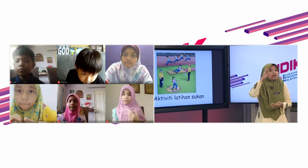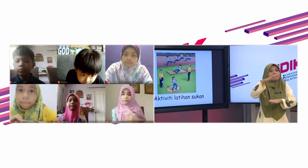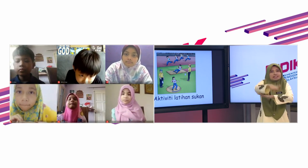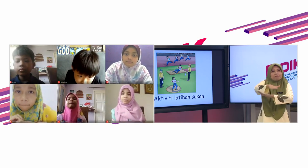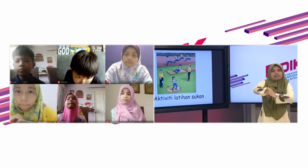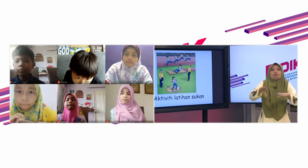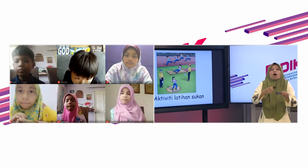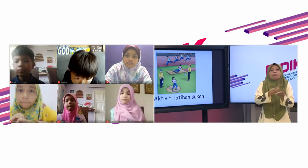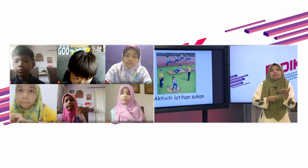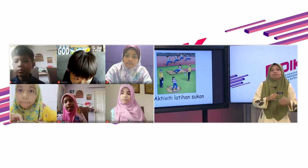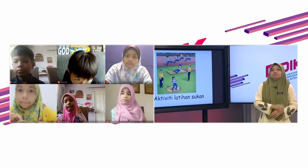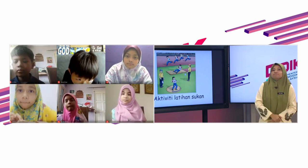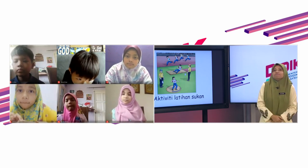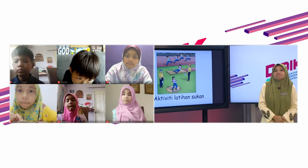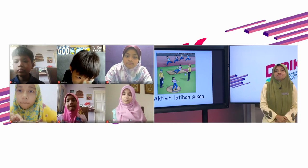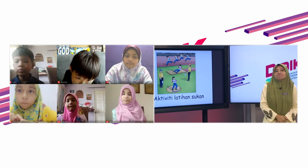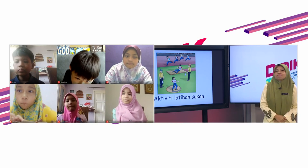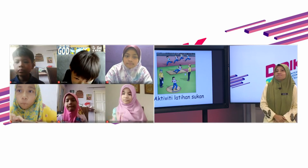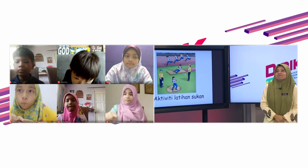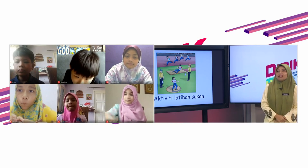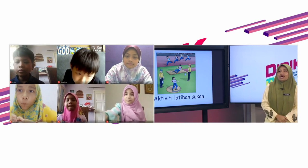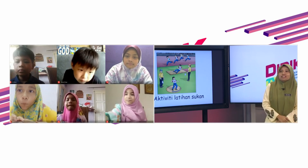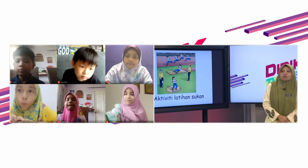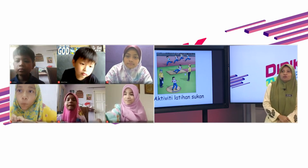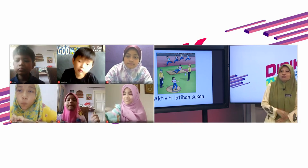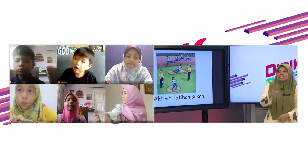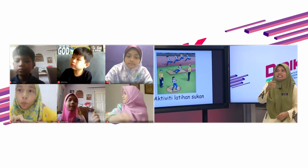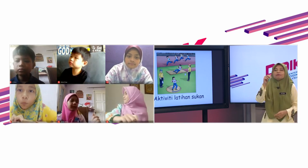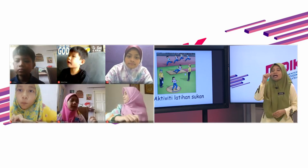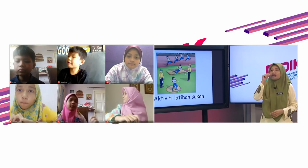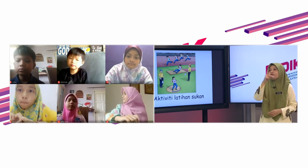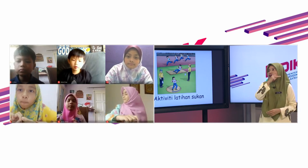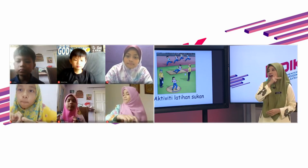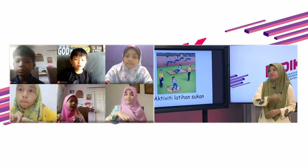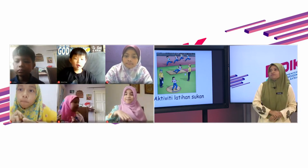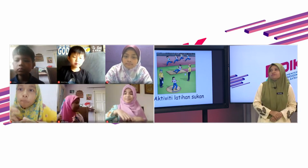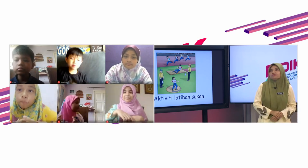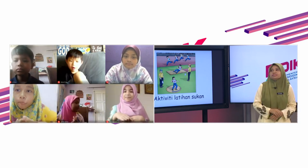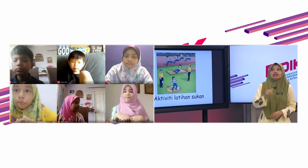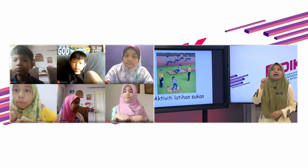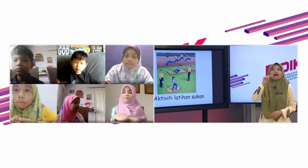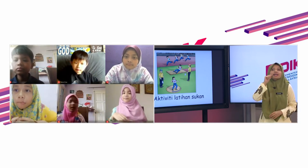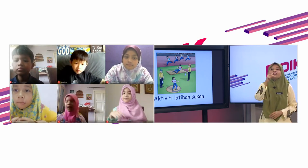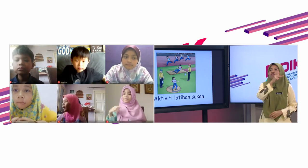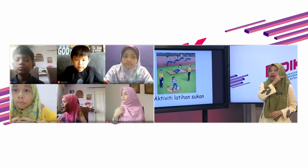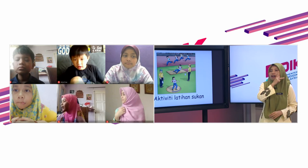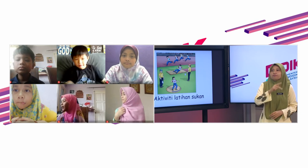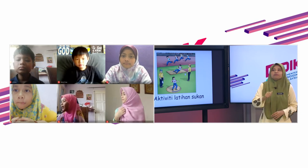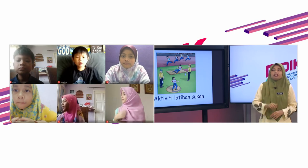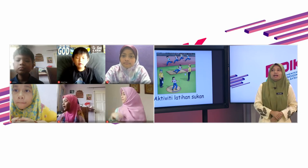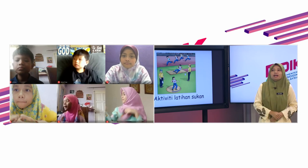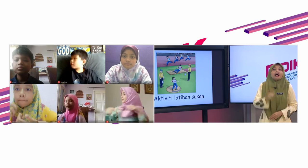Fiz, petang-petang buat apa? Tudung kuning tu siapa je? Tudung kuning tu nama dia Akifah. Akifah.